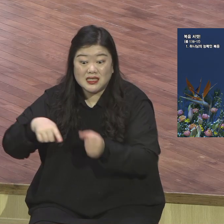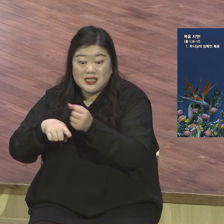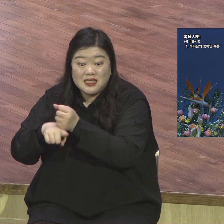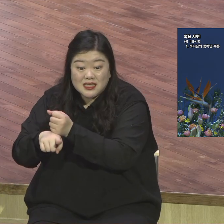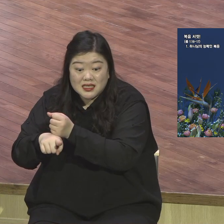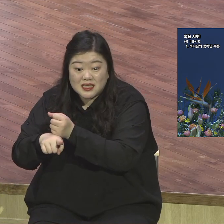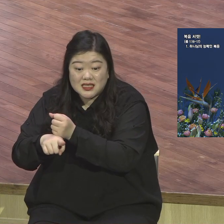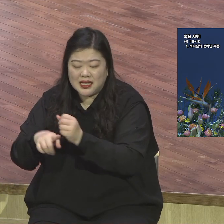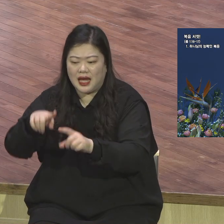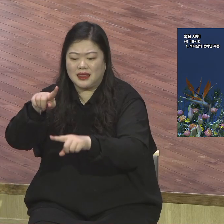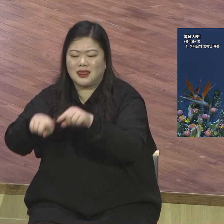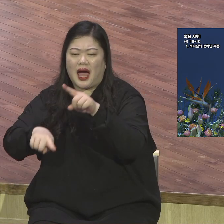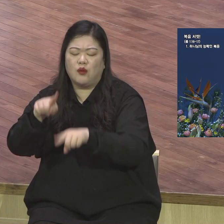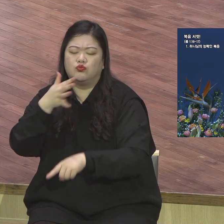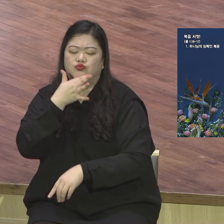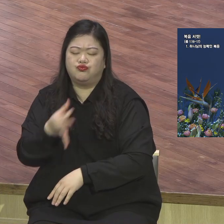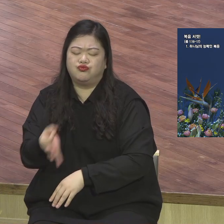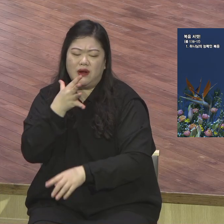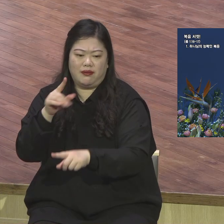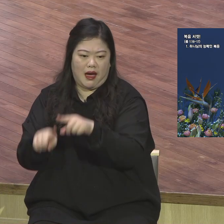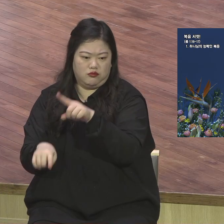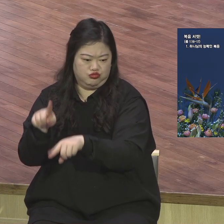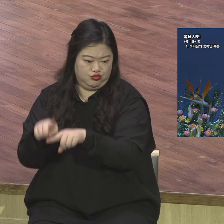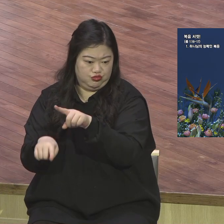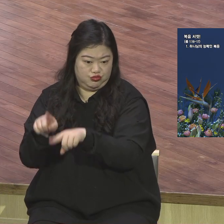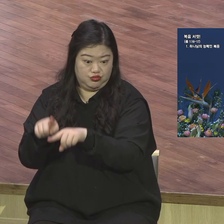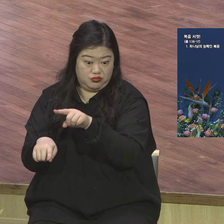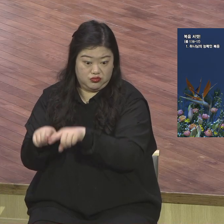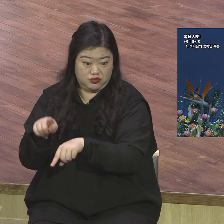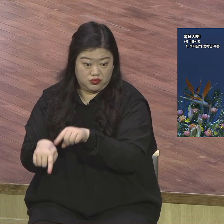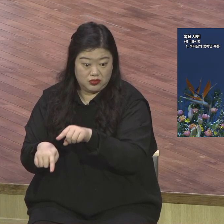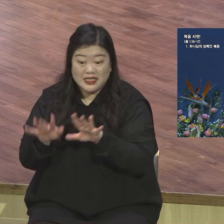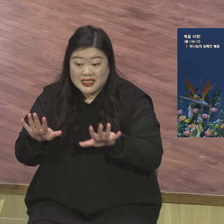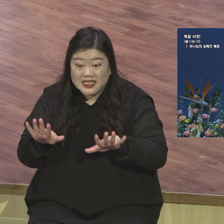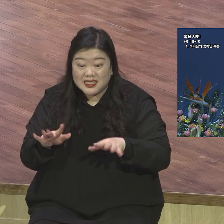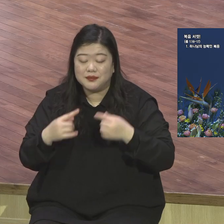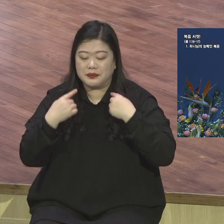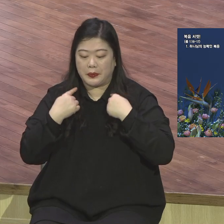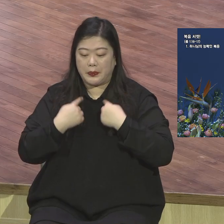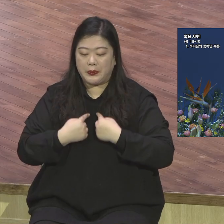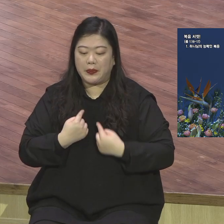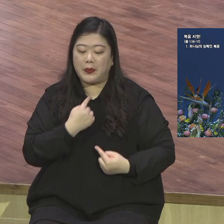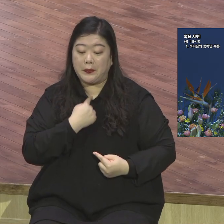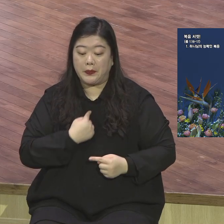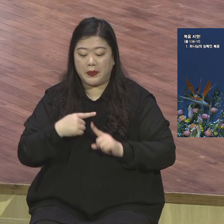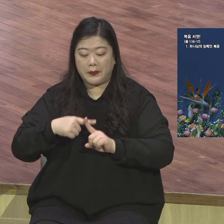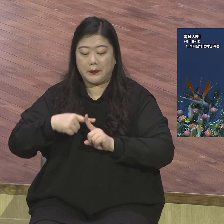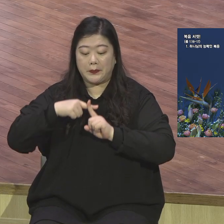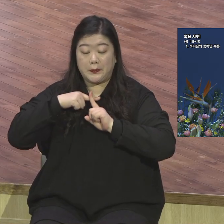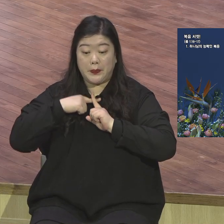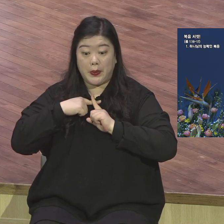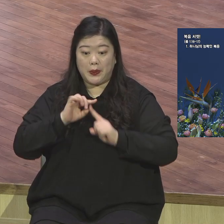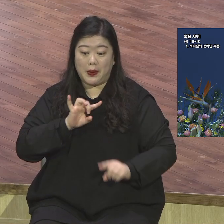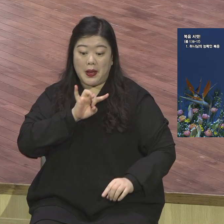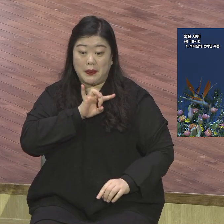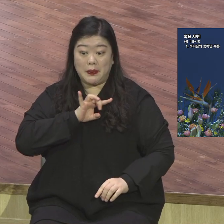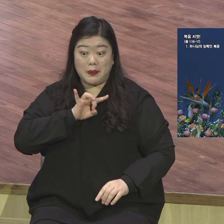자연스럽게 달고 다니지요. 십자가 목걸이를. 그 당시는 상상도 못할 말. 상상도